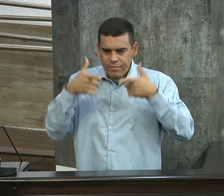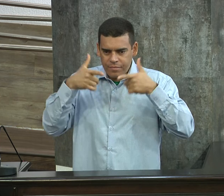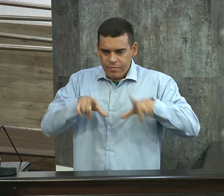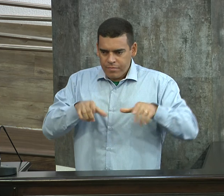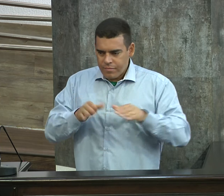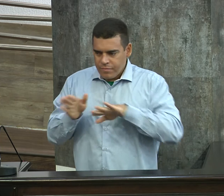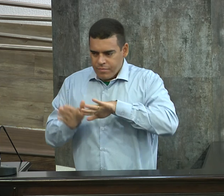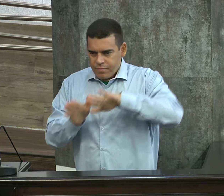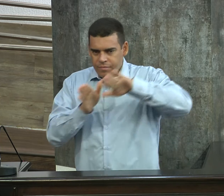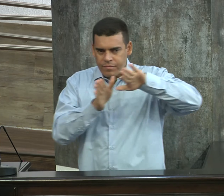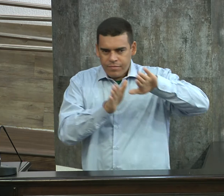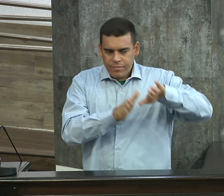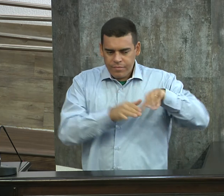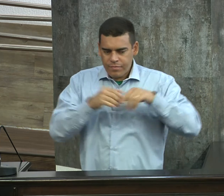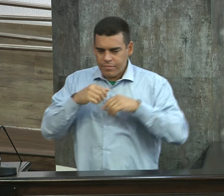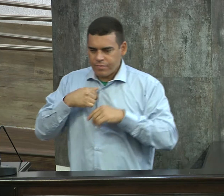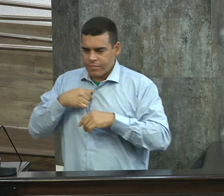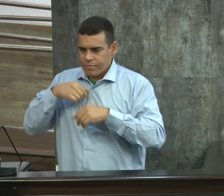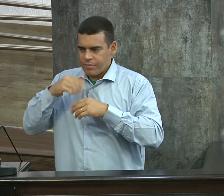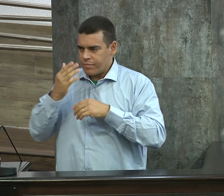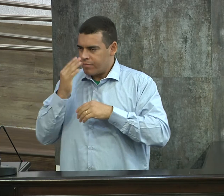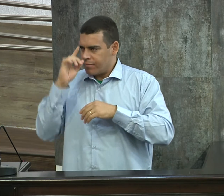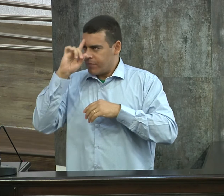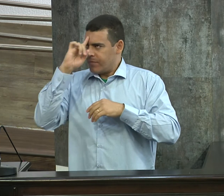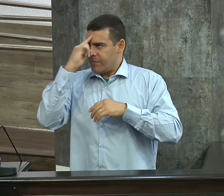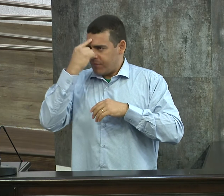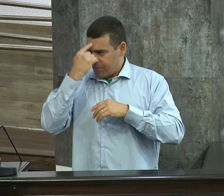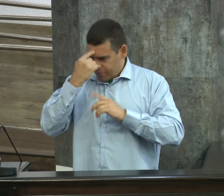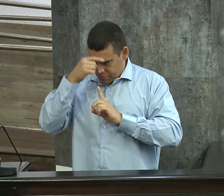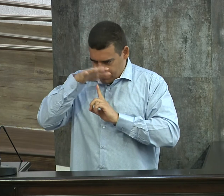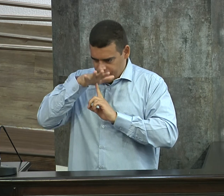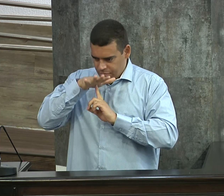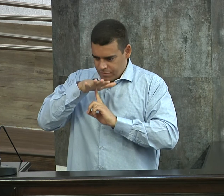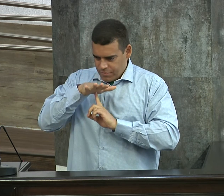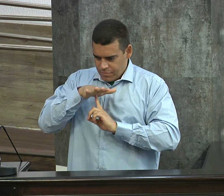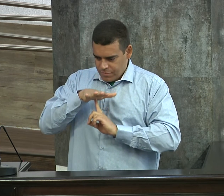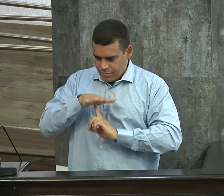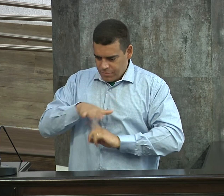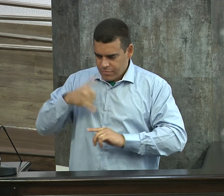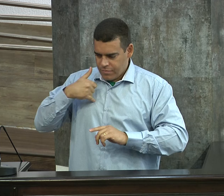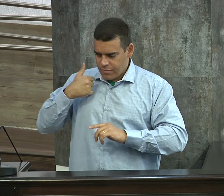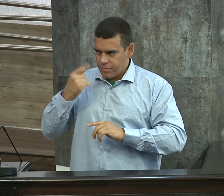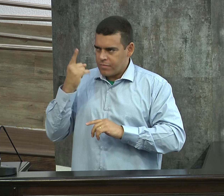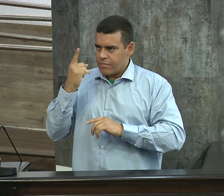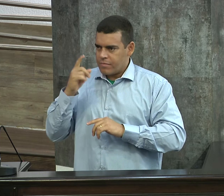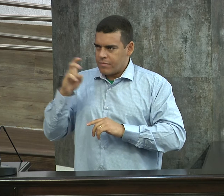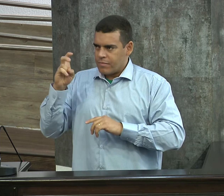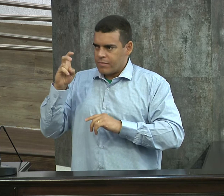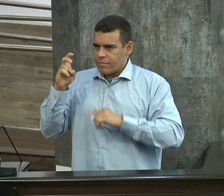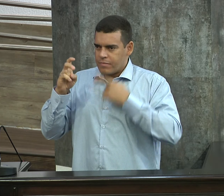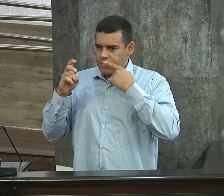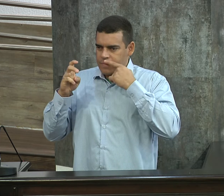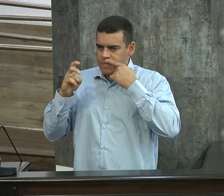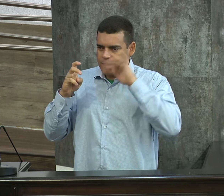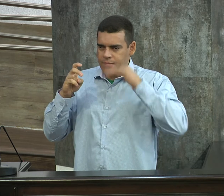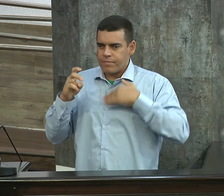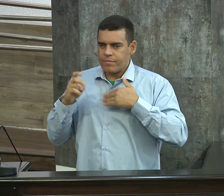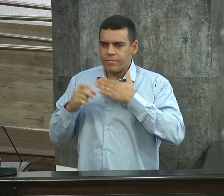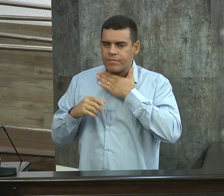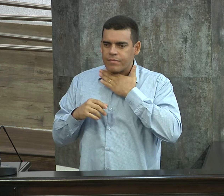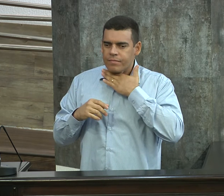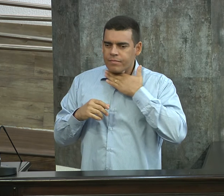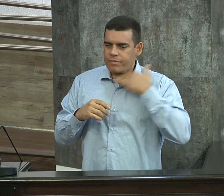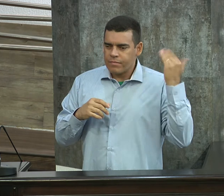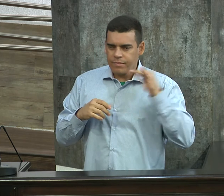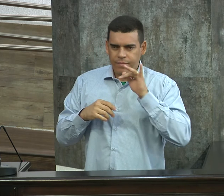você tem que falar. Isso era muito pesado, era difícil, porque eu não conseguia fazer isso, né? Então, eu passei por um processo mesmo de depressão, um processo que